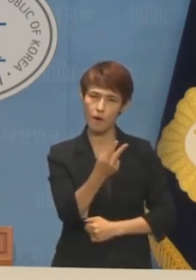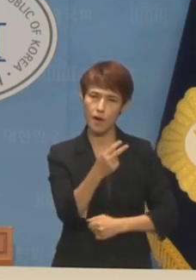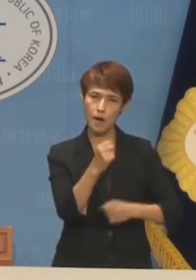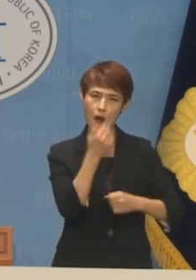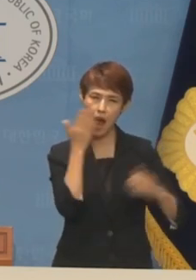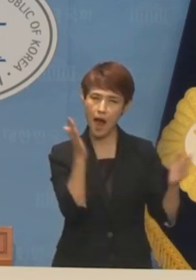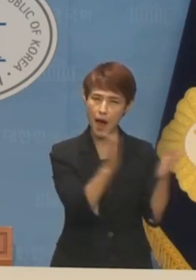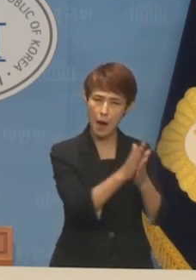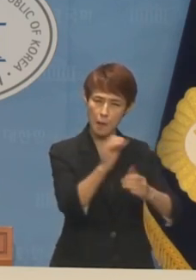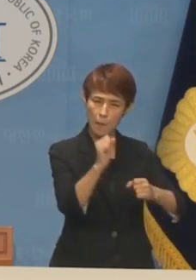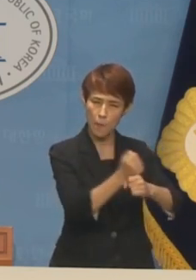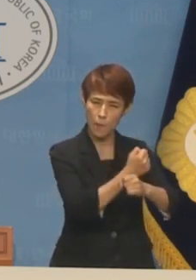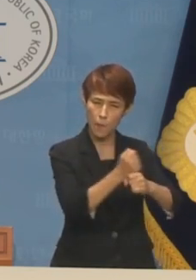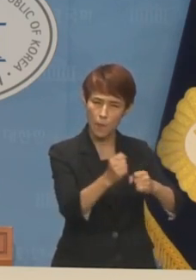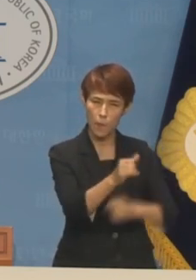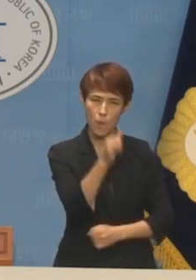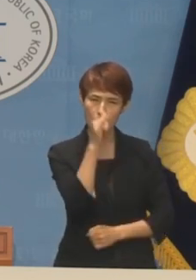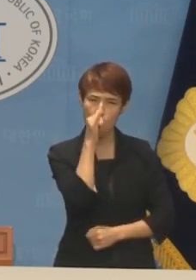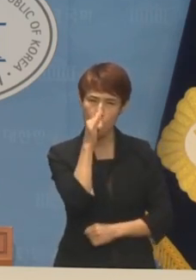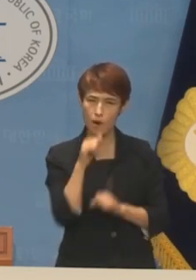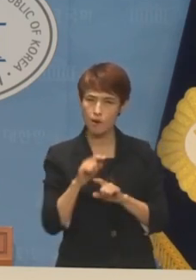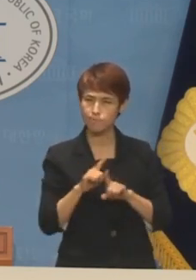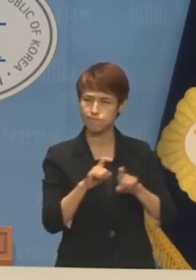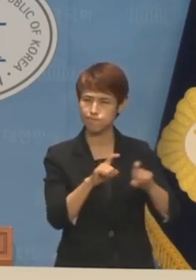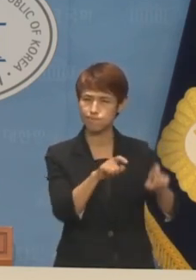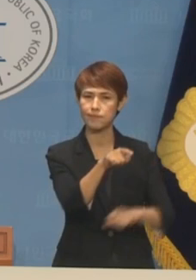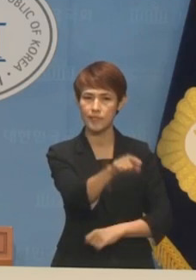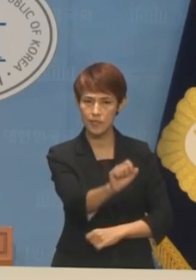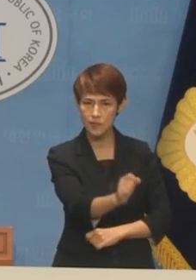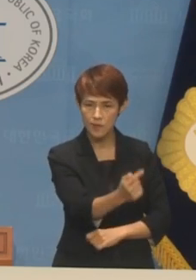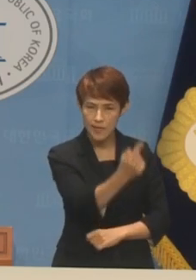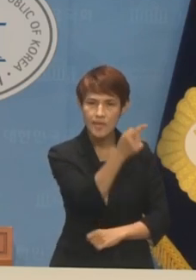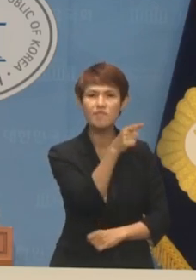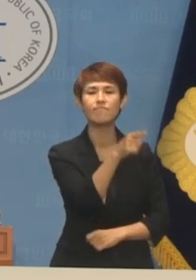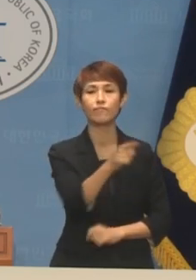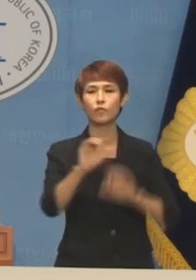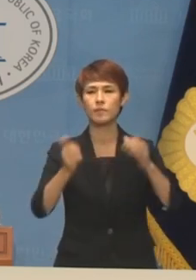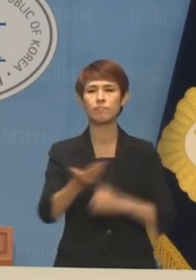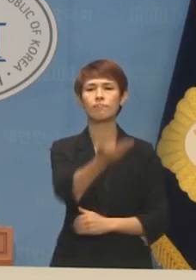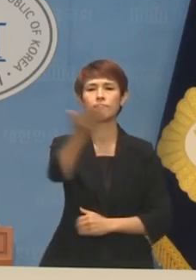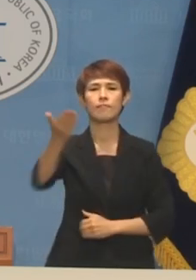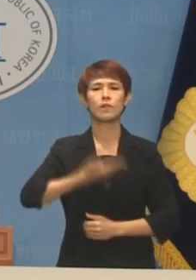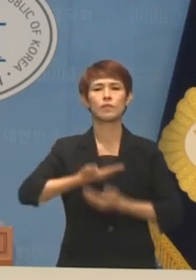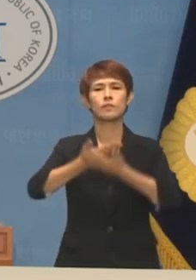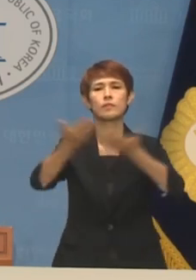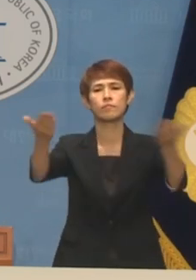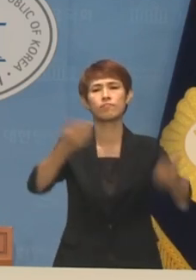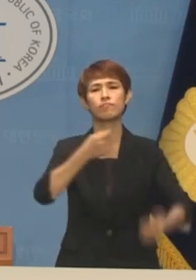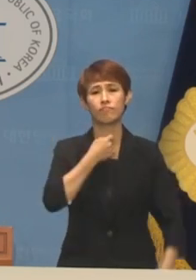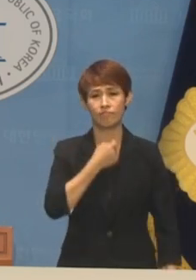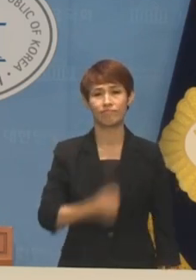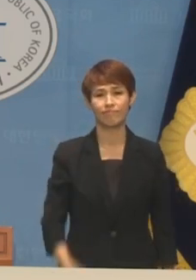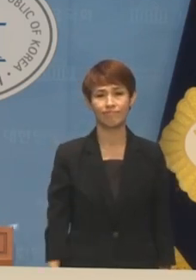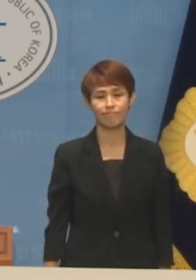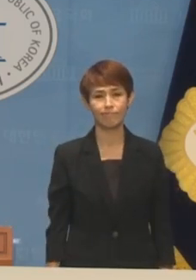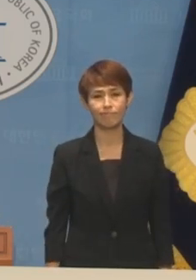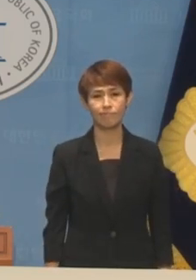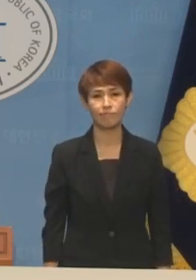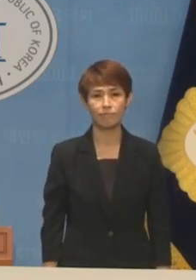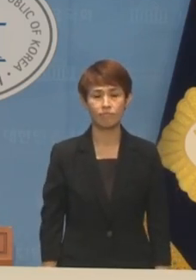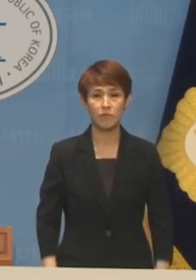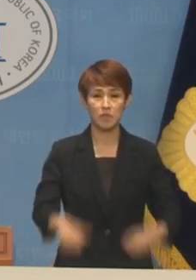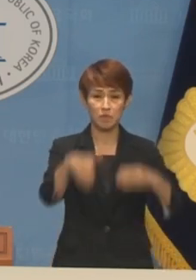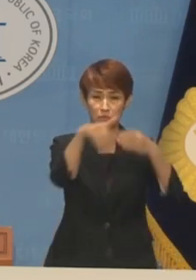유착과 부당거래 의혹이 그 본질임을 국민께 알리고자 합니다.